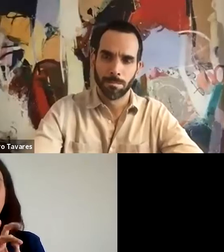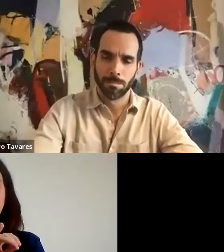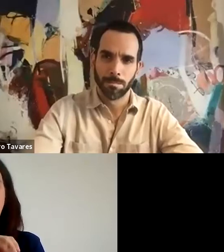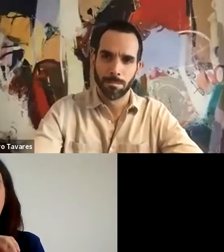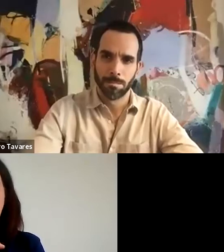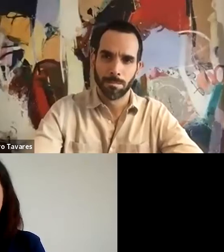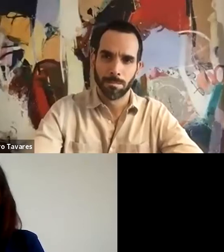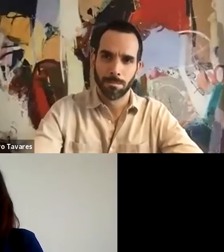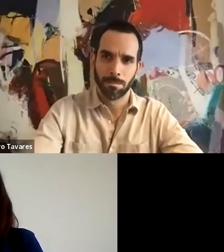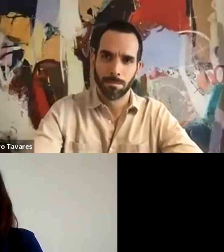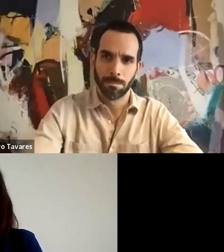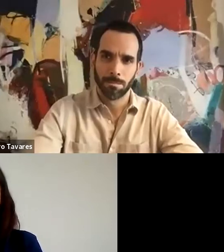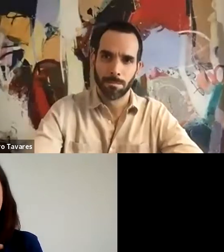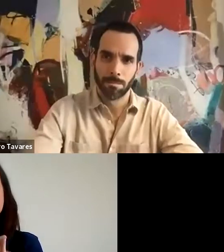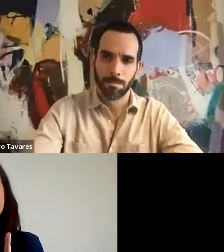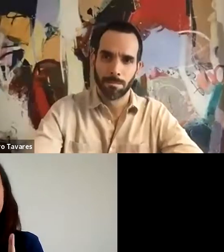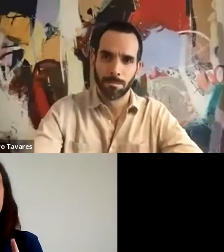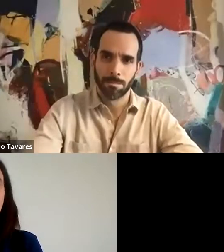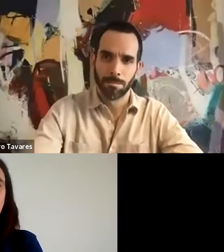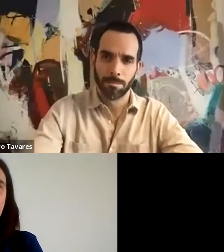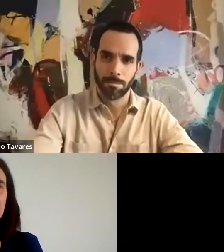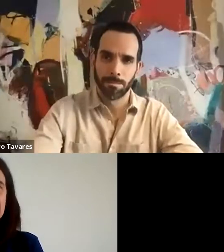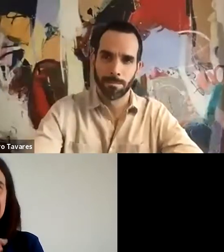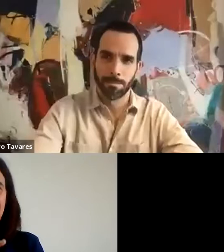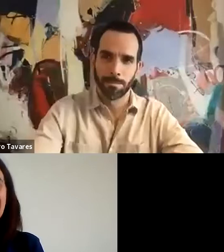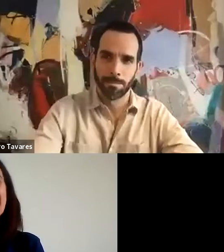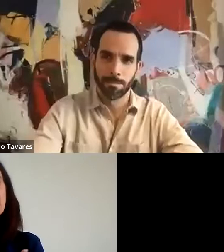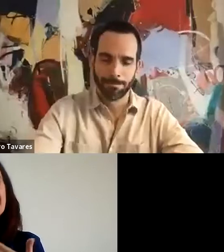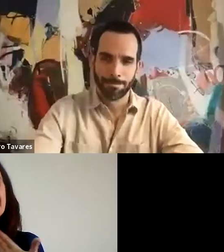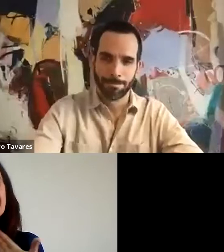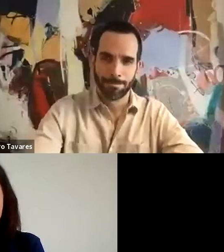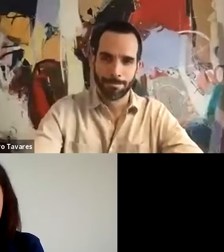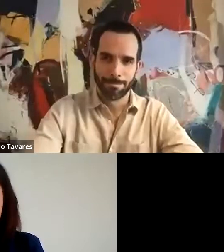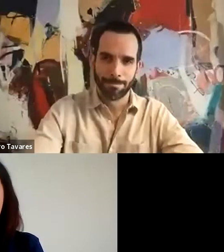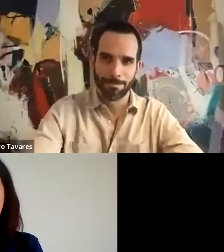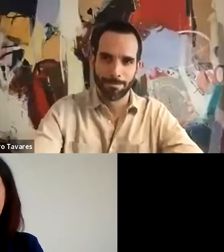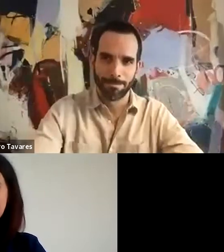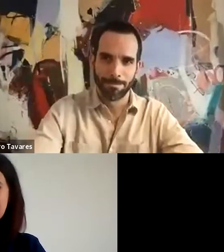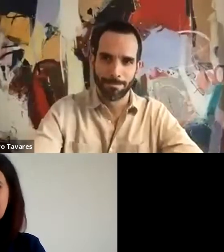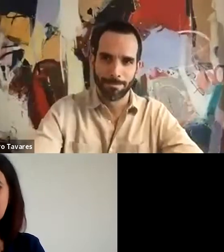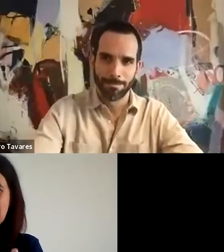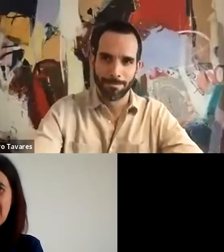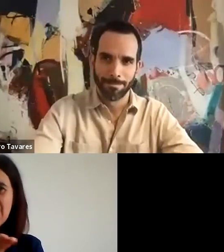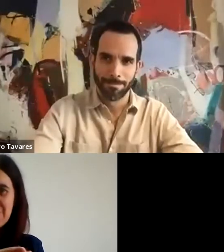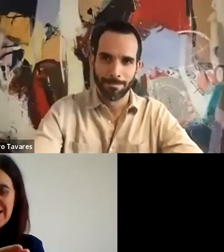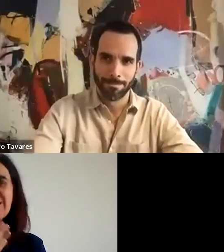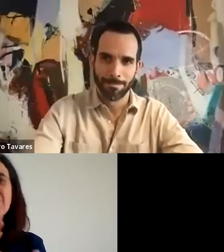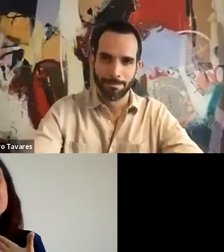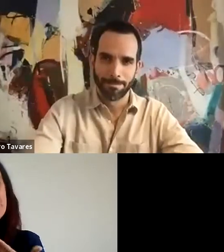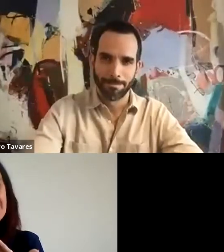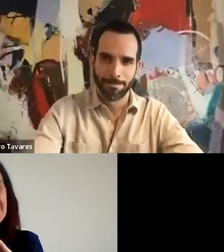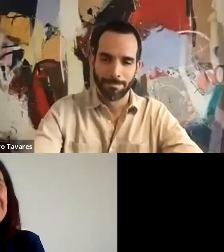de Visão por Computador SA, a quem desde já agradeço a ter aceito o nosso convite e muito obrigada pela